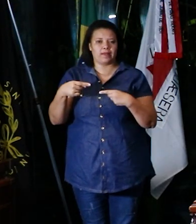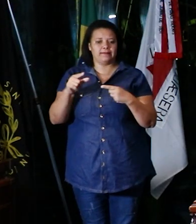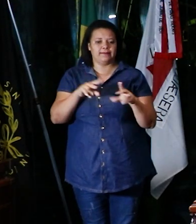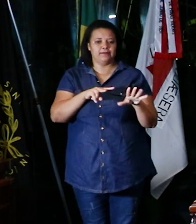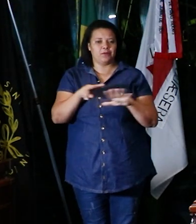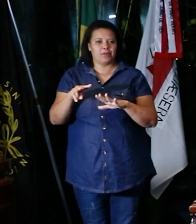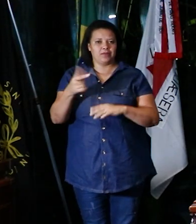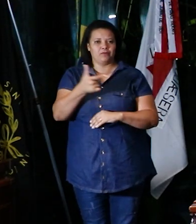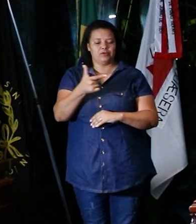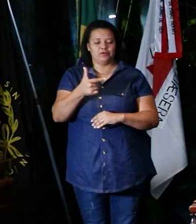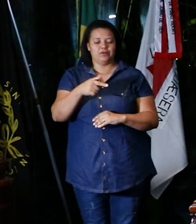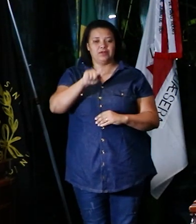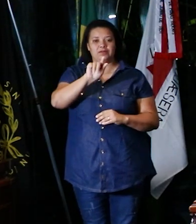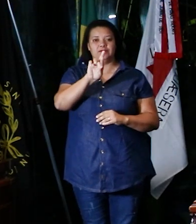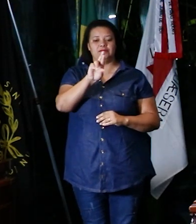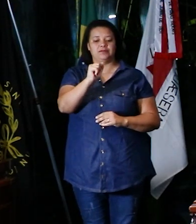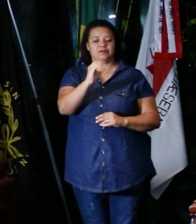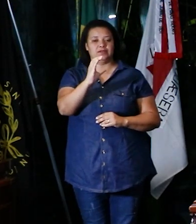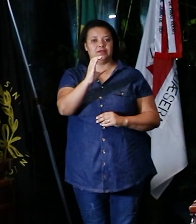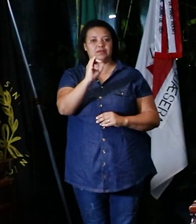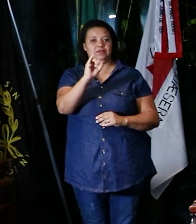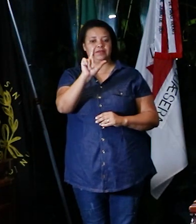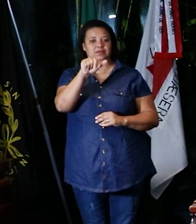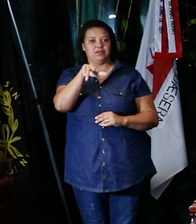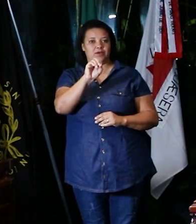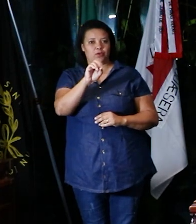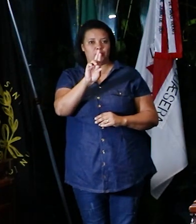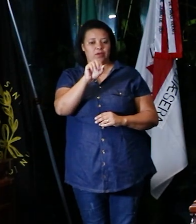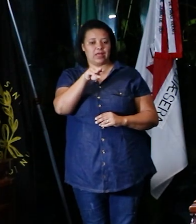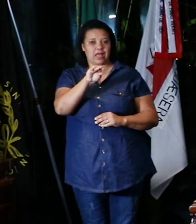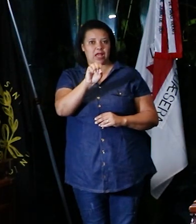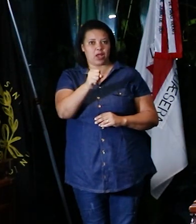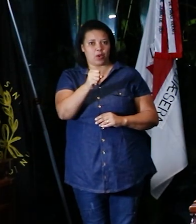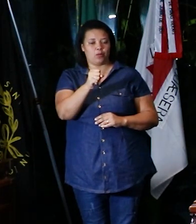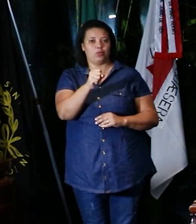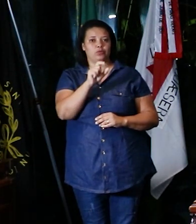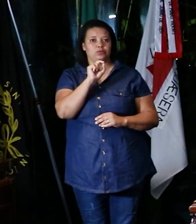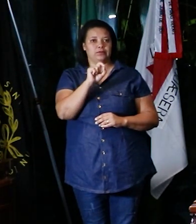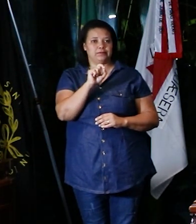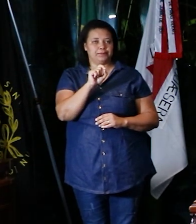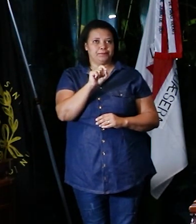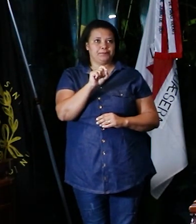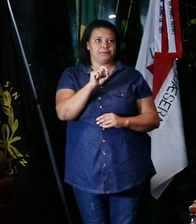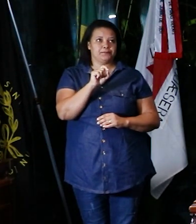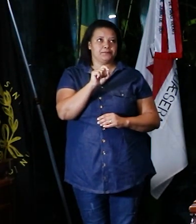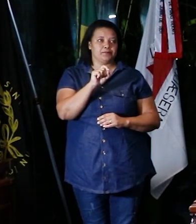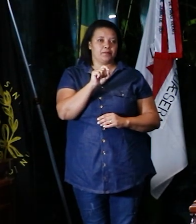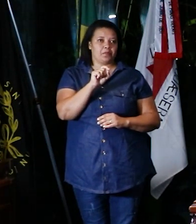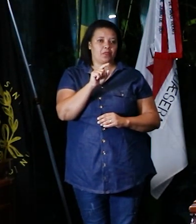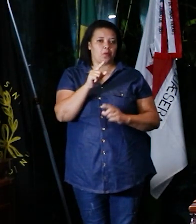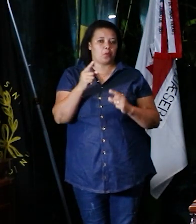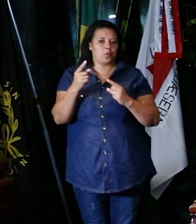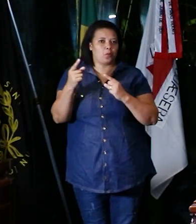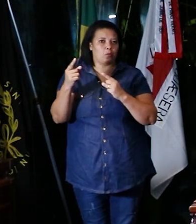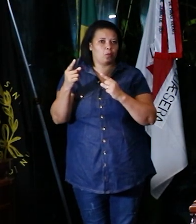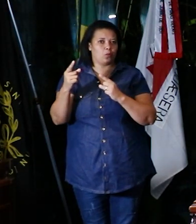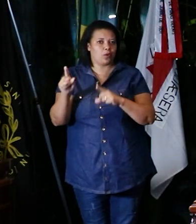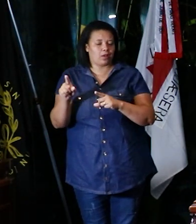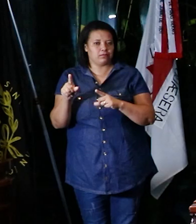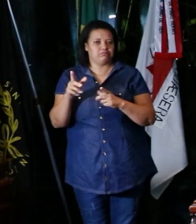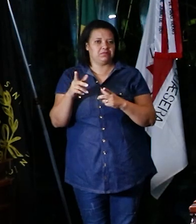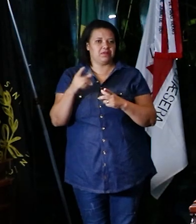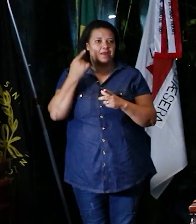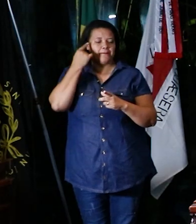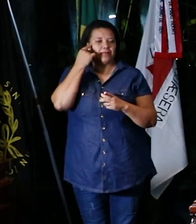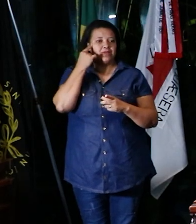o Graciliano Ramos, e o Graciliano Ramos era um detrator dos paulistas, achava